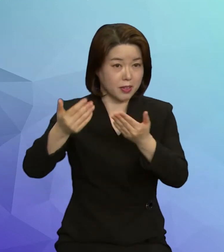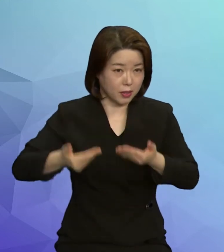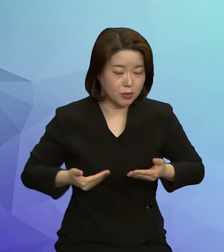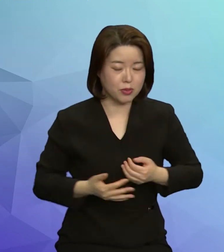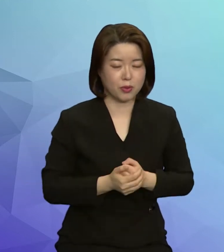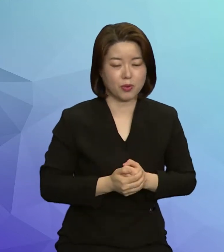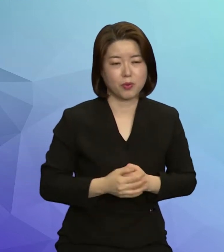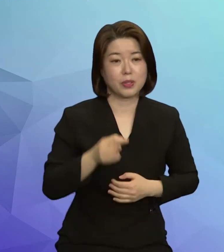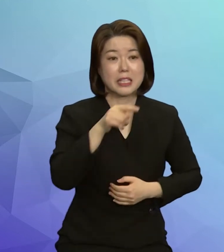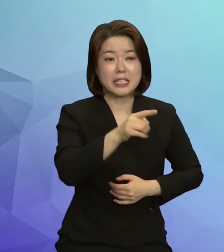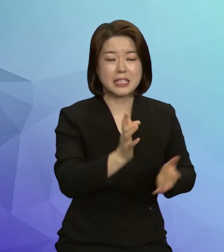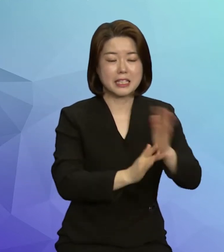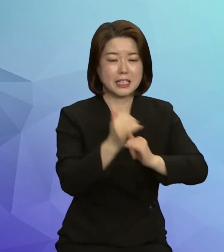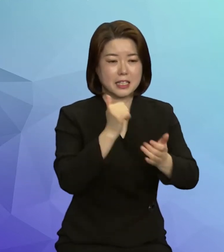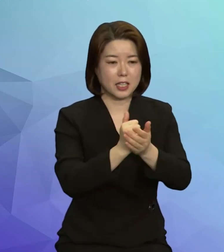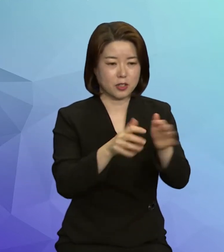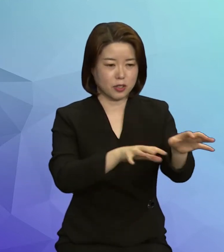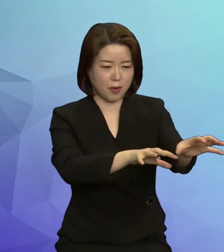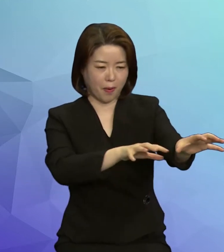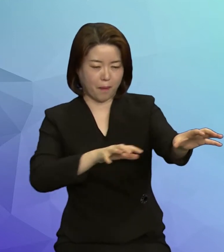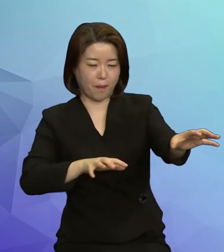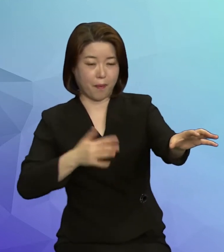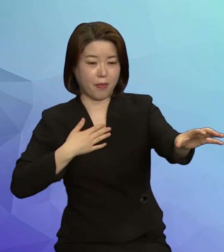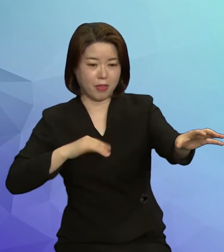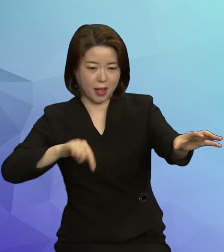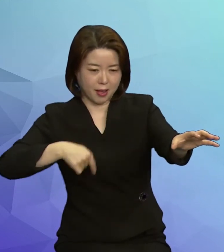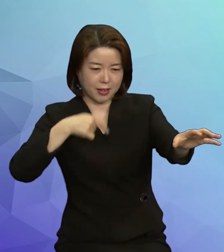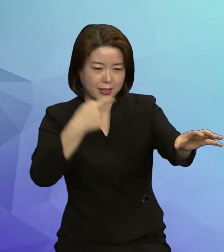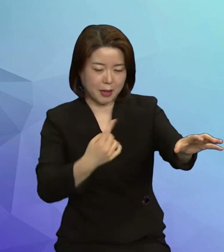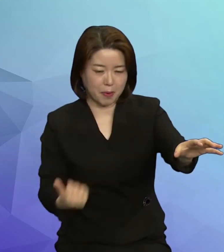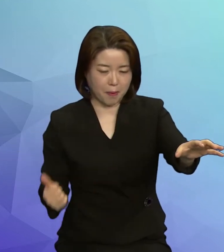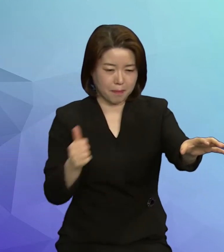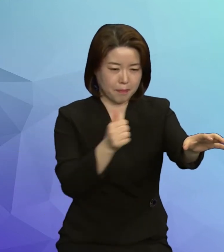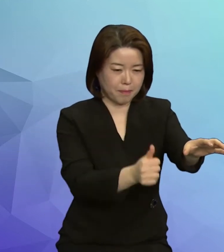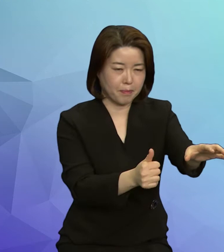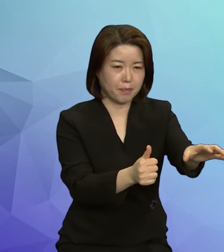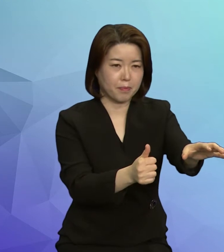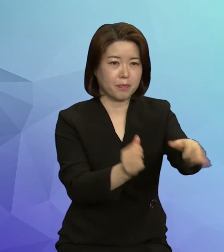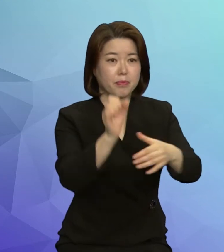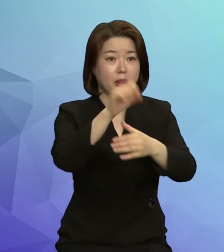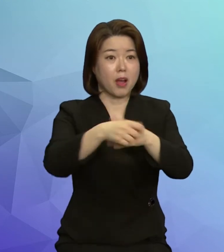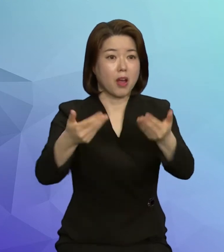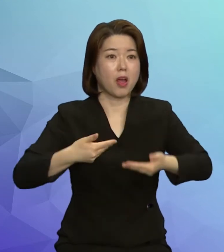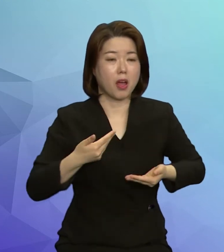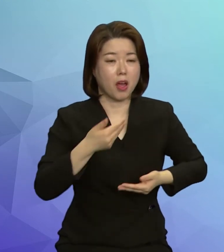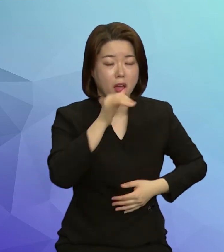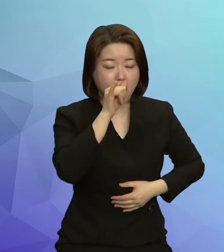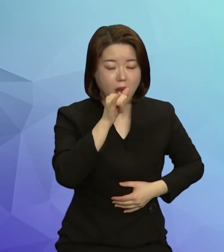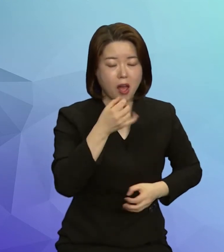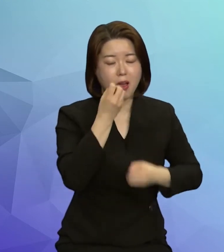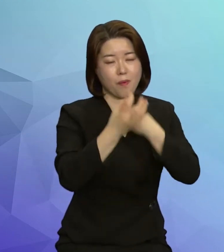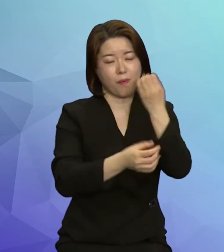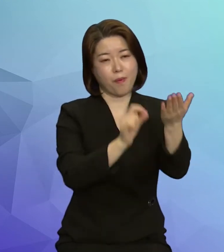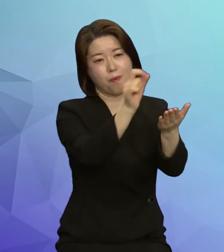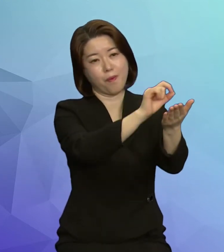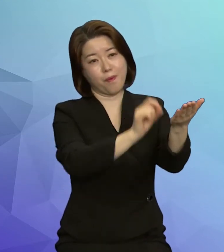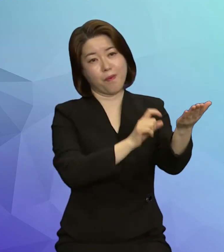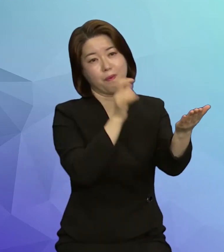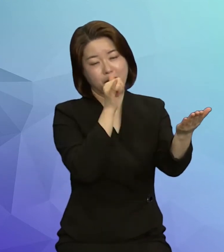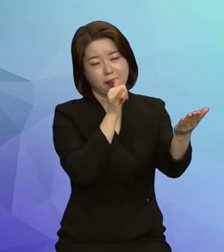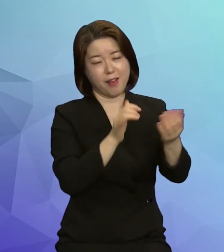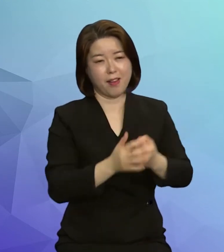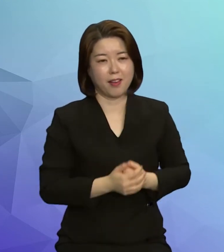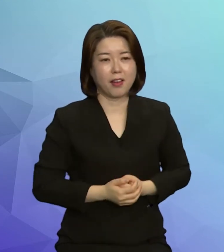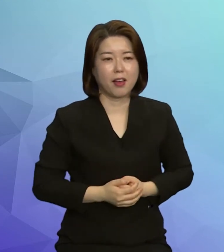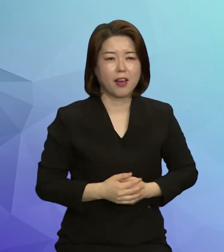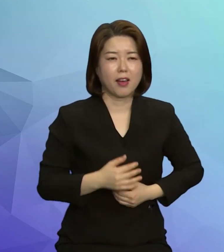삼으시고, 그리고 이 예수님의 개선 행렬에 참여하도록 만들어 주셨다. 이제 그 고백을 해요. 제가